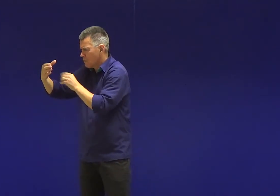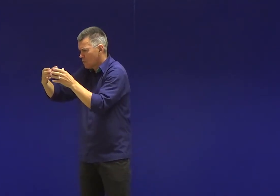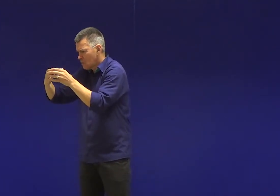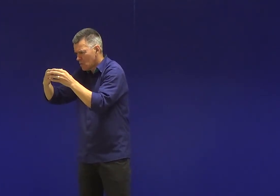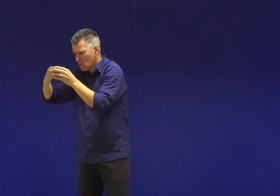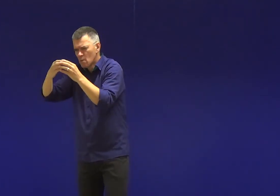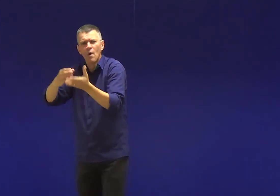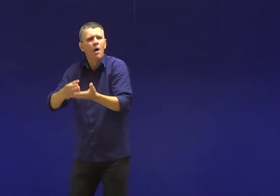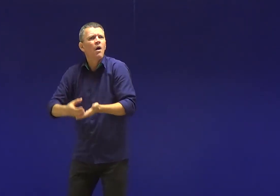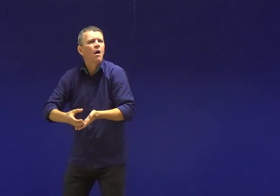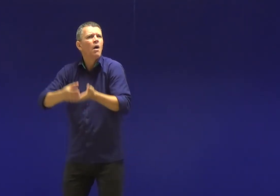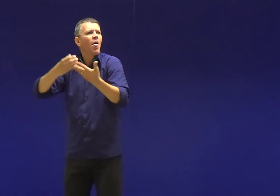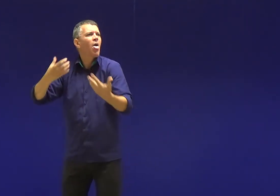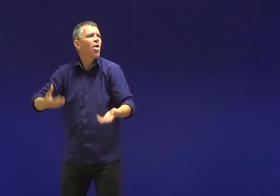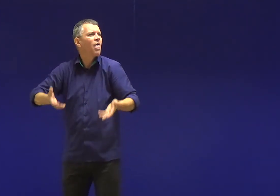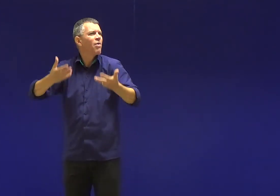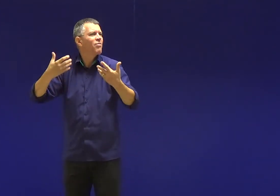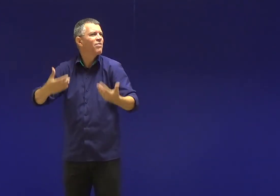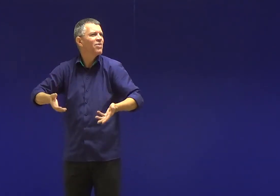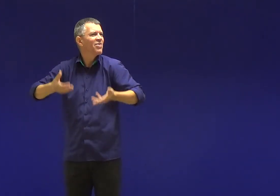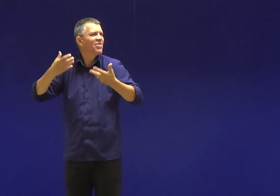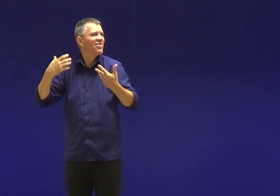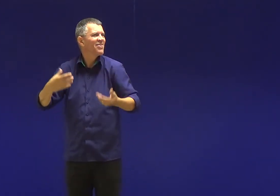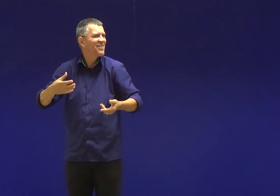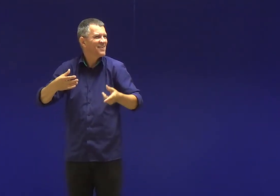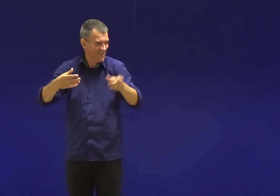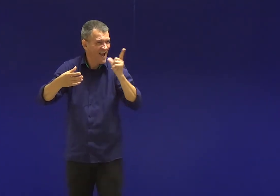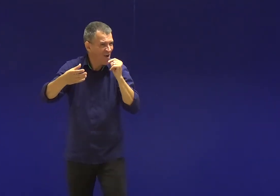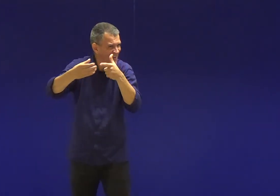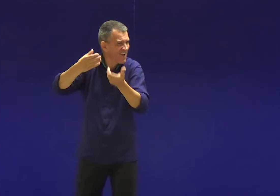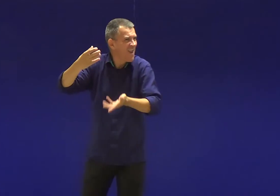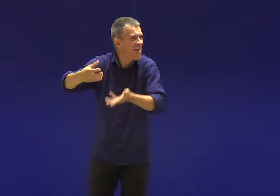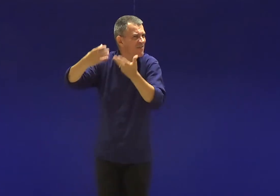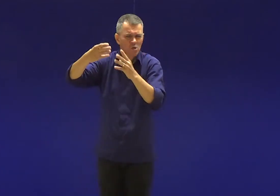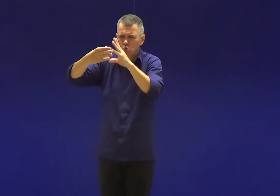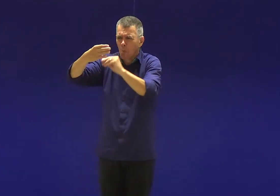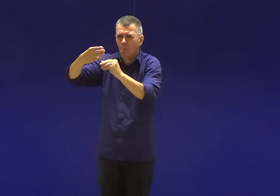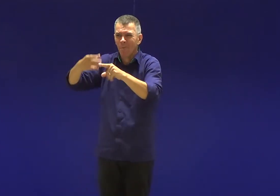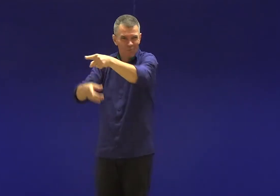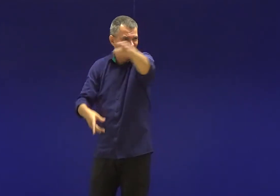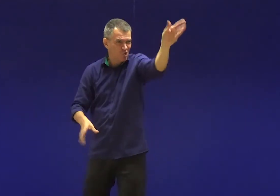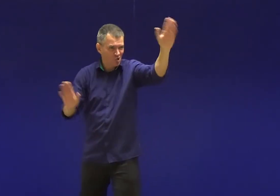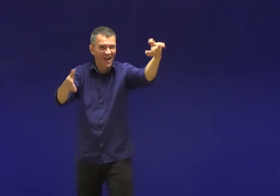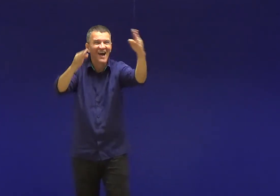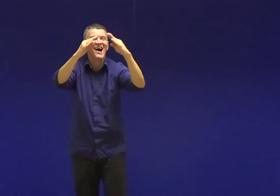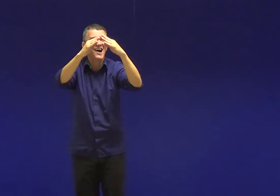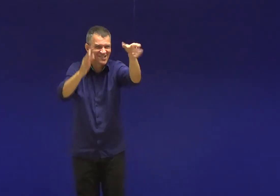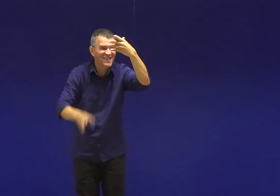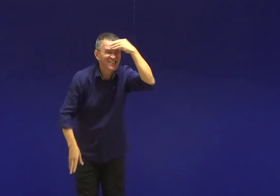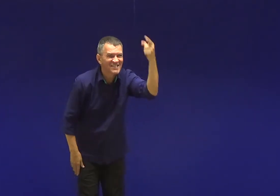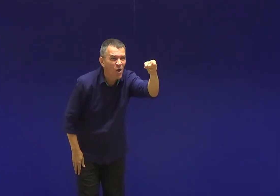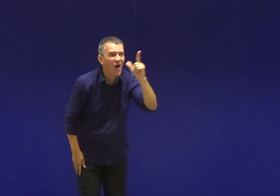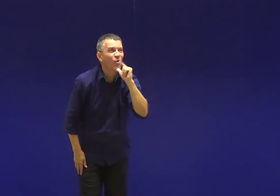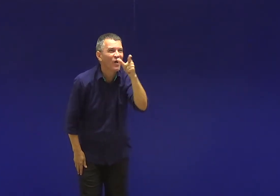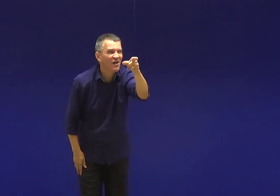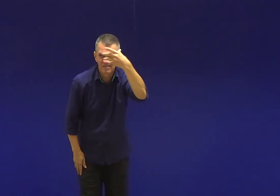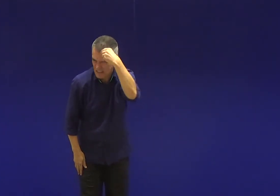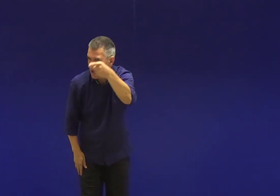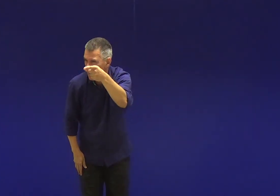transforma em vapor e o corpo se torna tão leve, né? Tão leve. Já experimentou isso? Ou você já